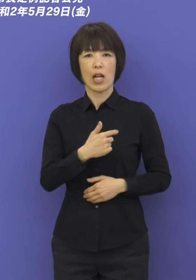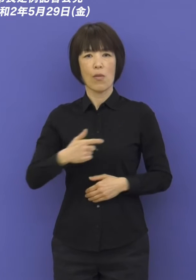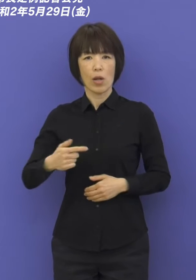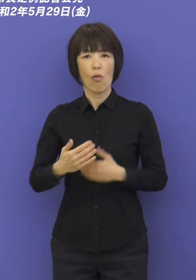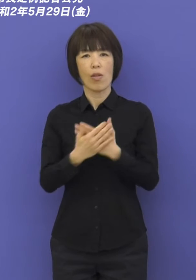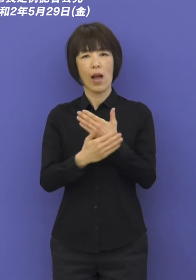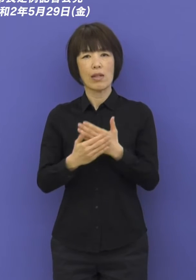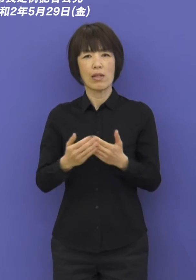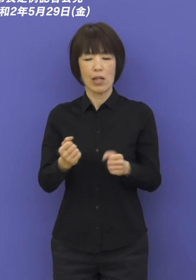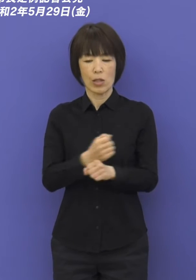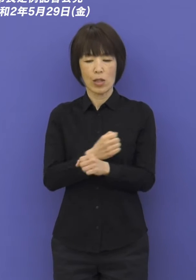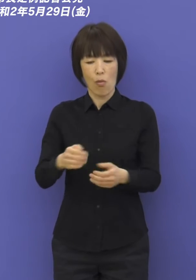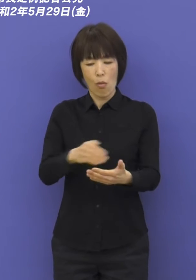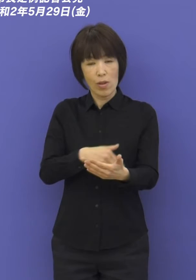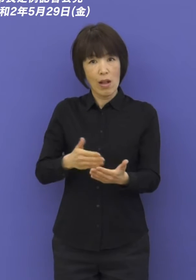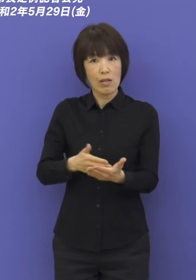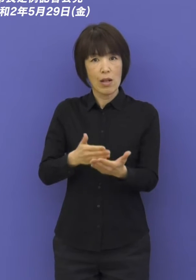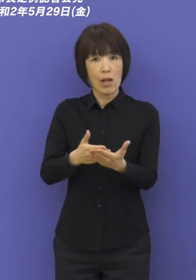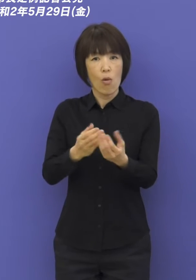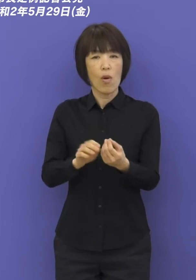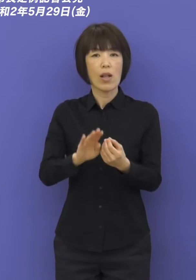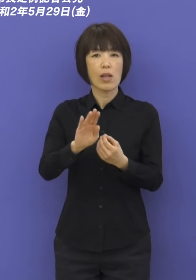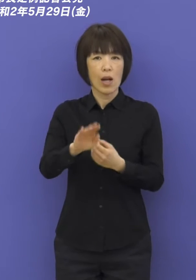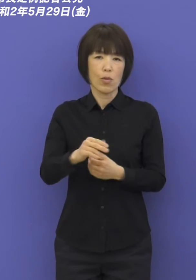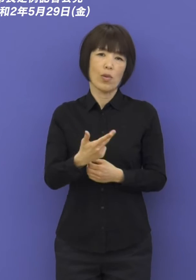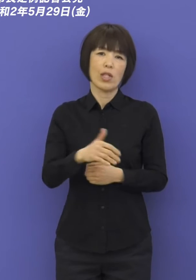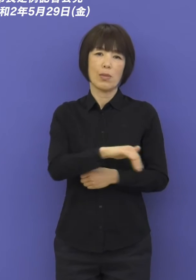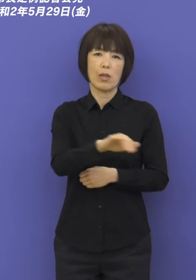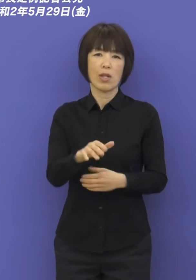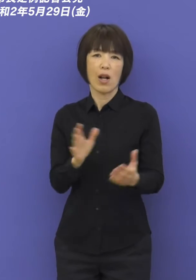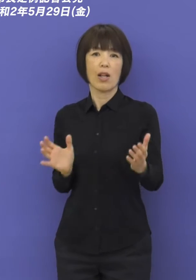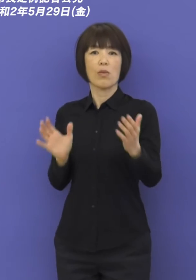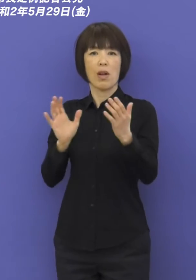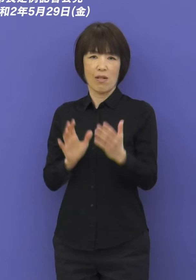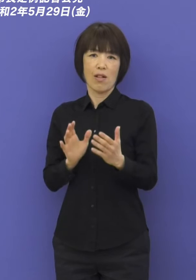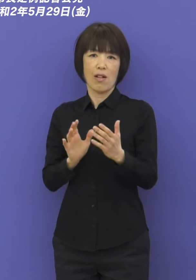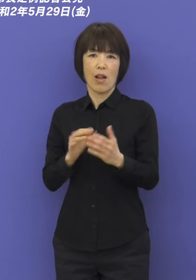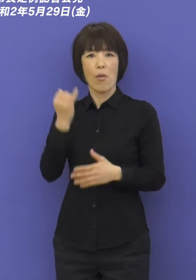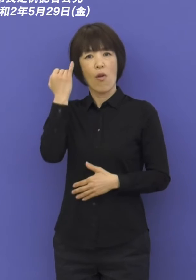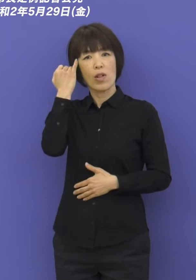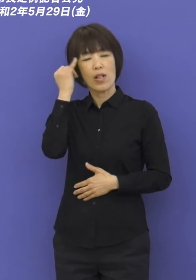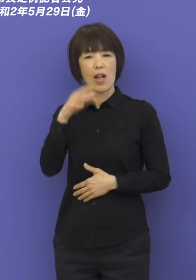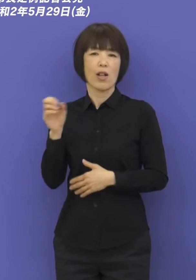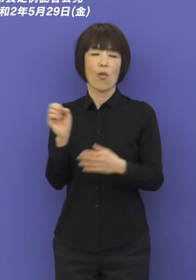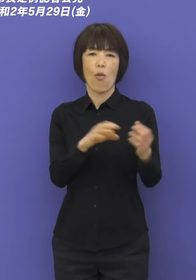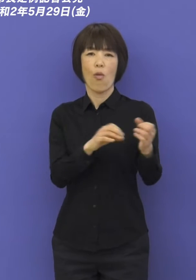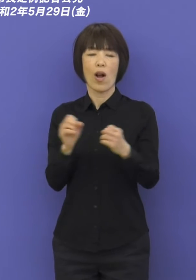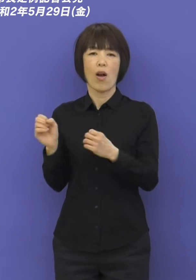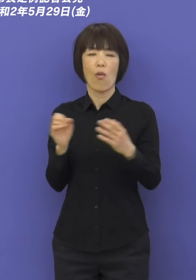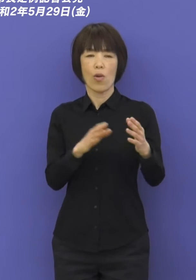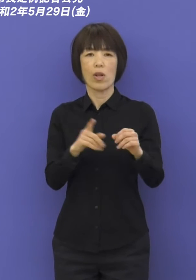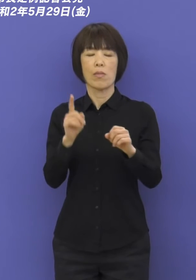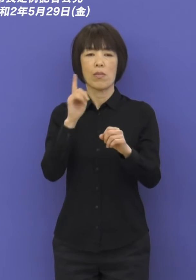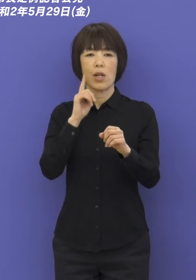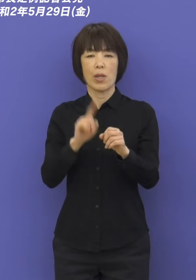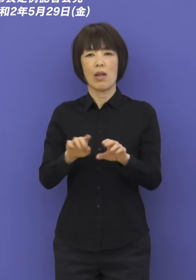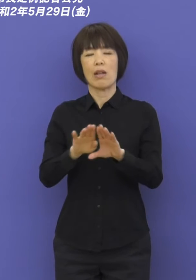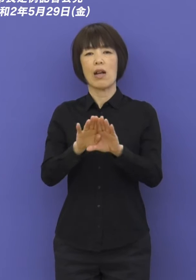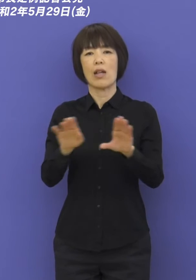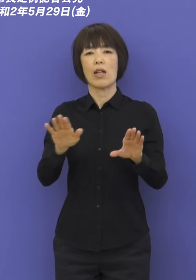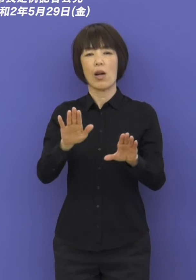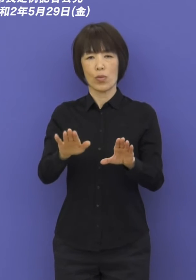要事業に関する説明を行い、市民の皆様と直接意見交換を行うために開催